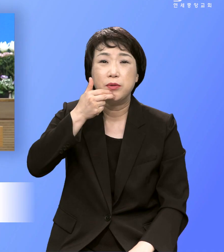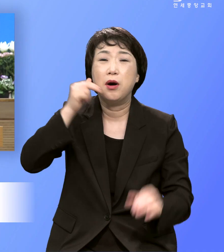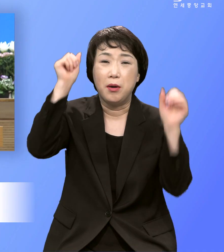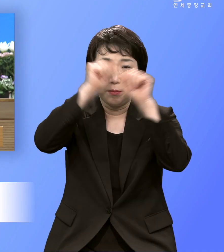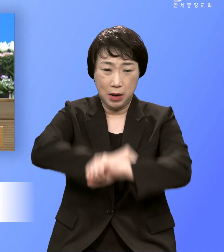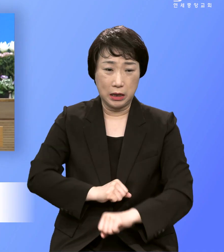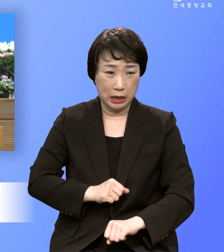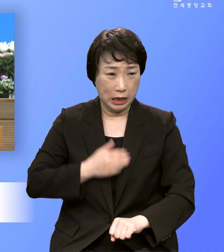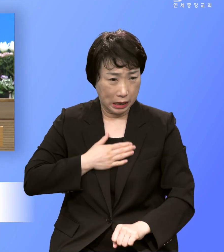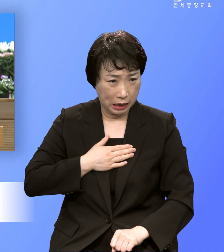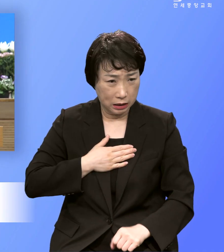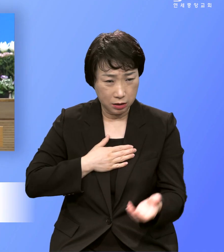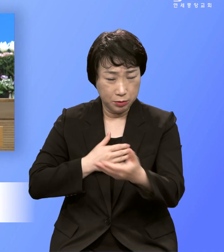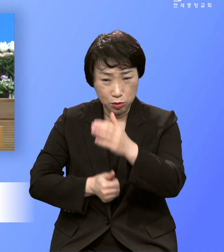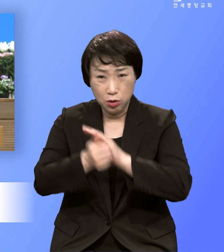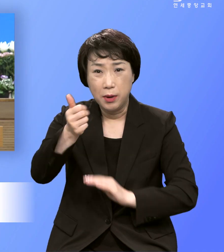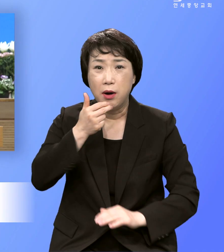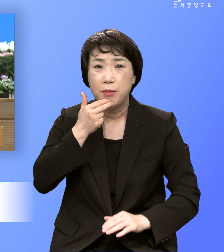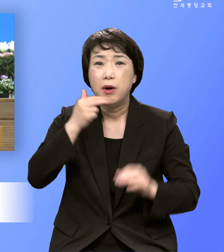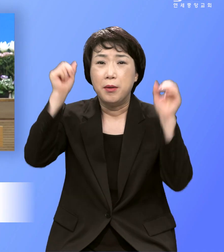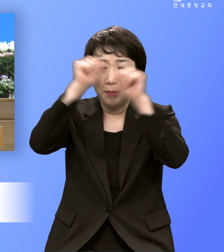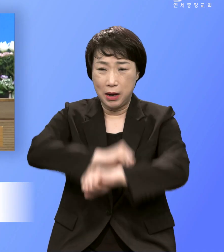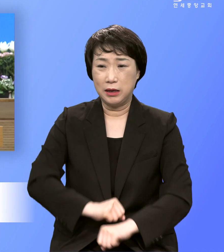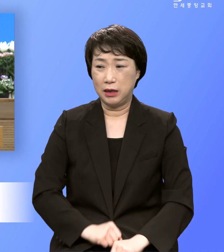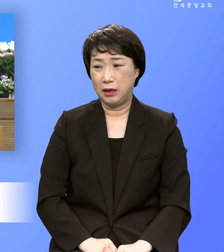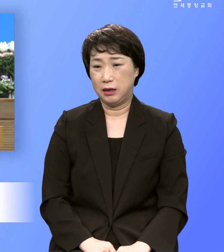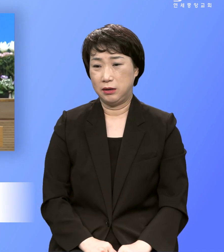거야. 소망이 없으면 망한다 이 말이요.